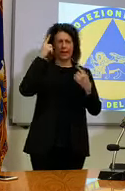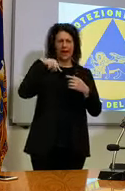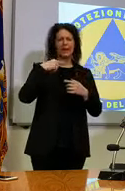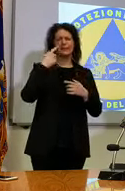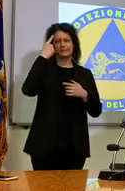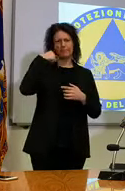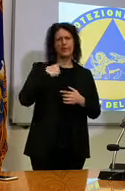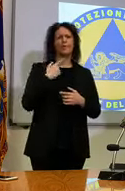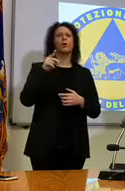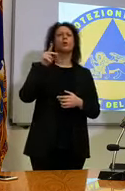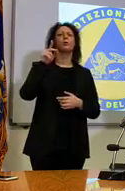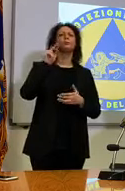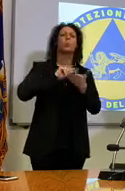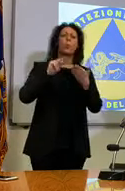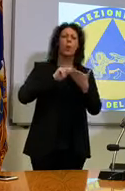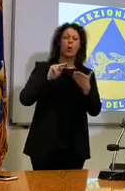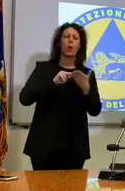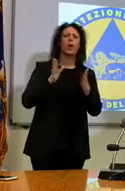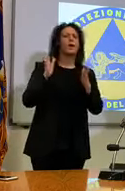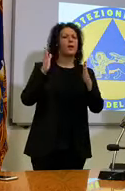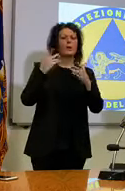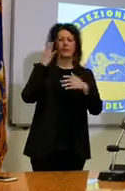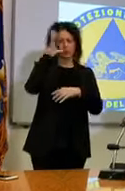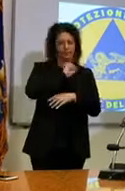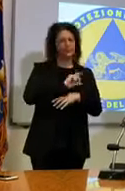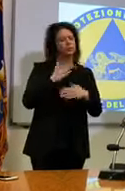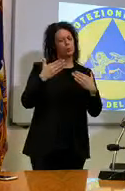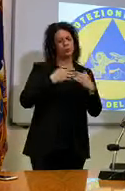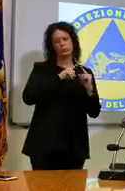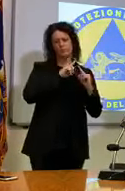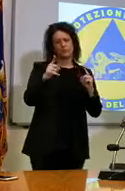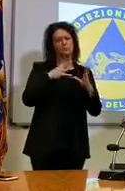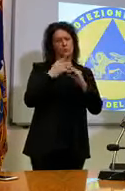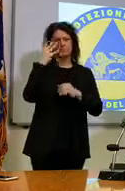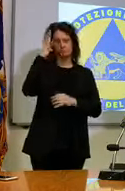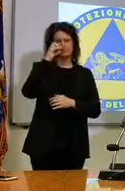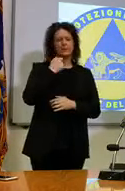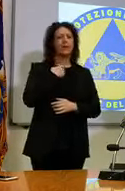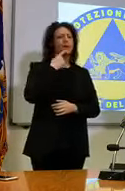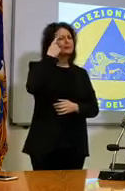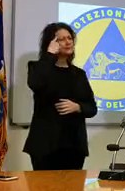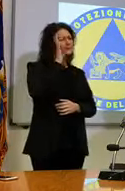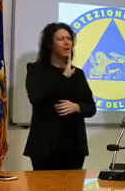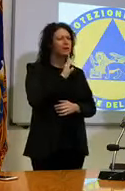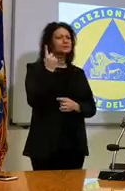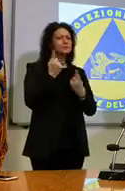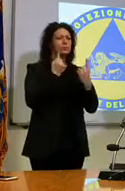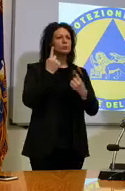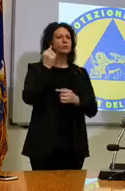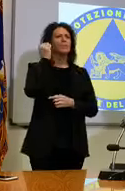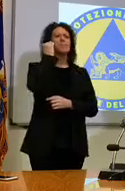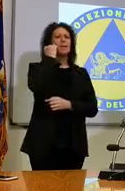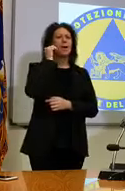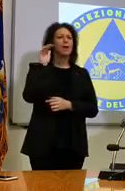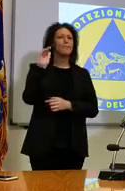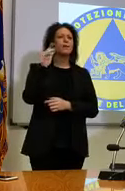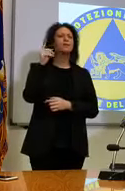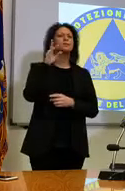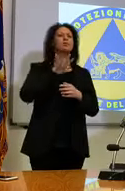regione per quanto riguarda la scuola, eccetera. Volevo chiedere una cosa, lei sa di un caso di una mamma di Bassano con un figlio disabile?